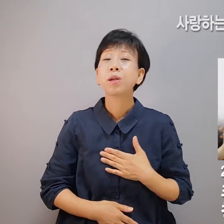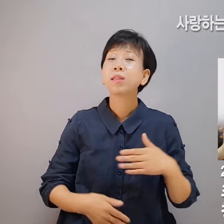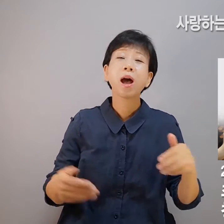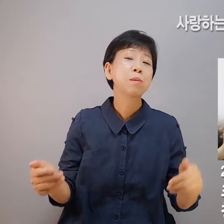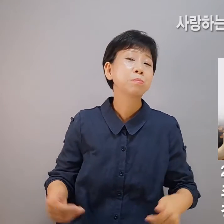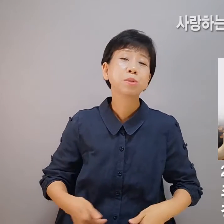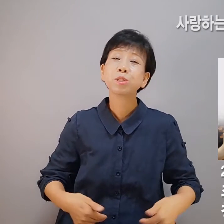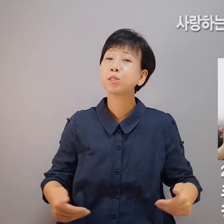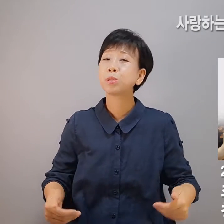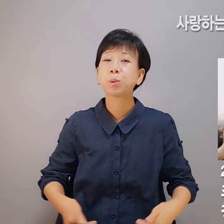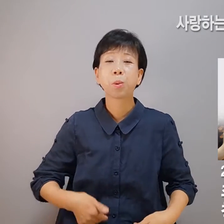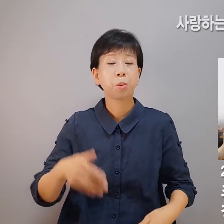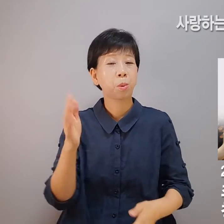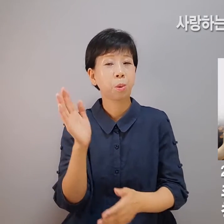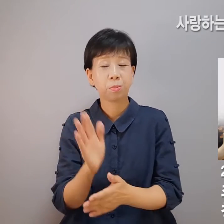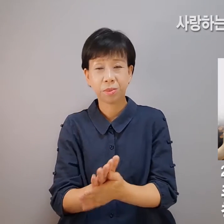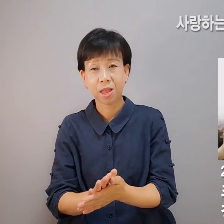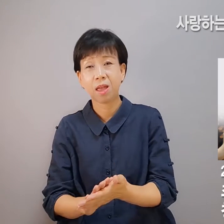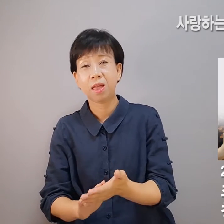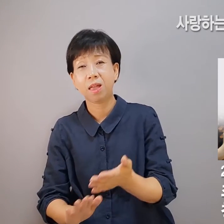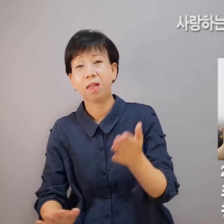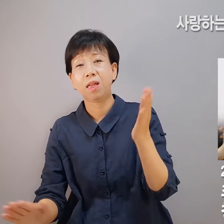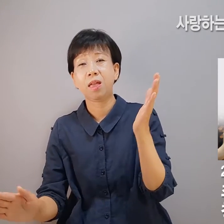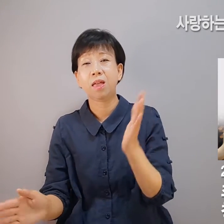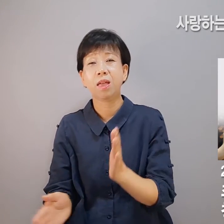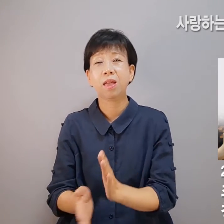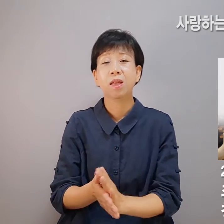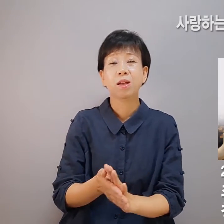난 필요 없네.